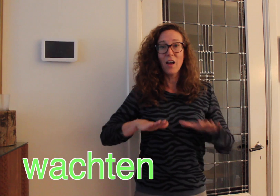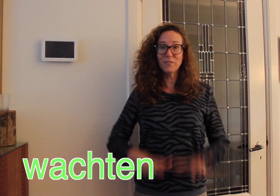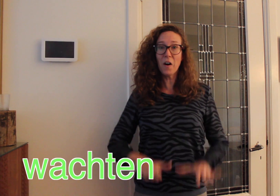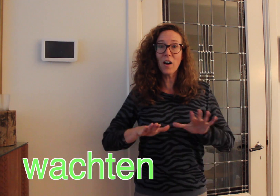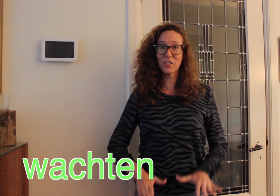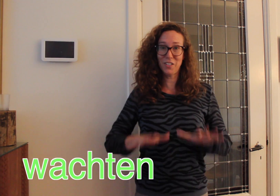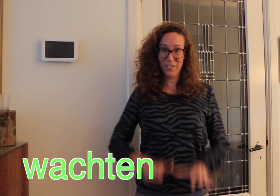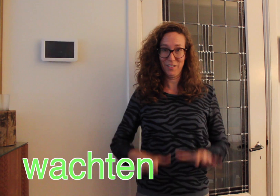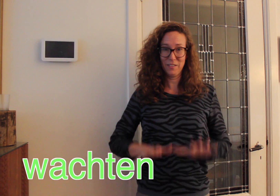Wachten.